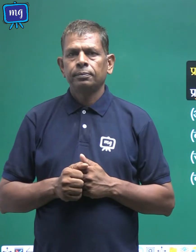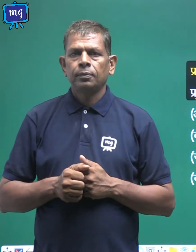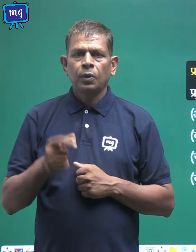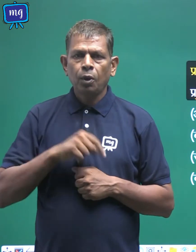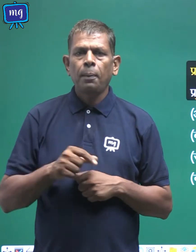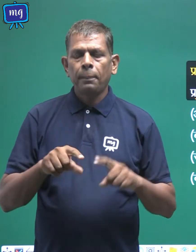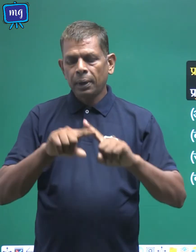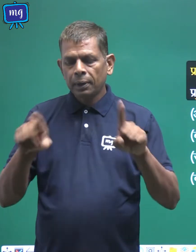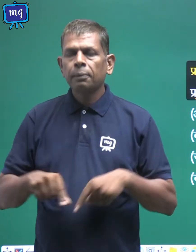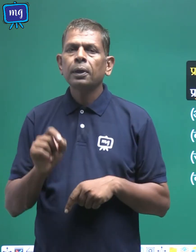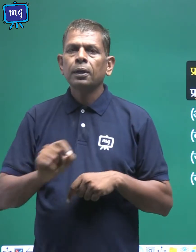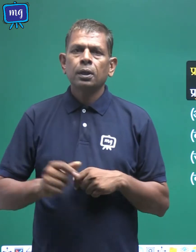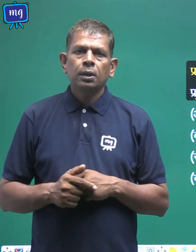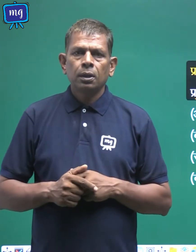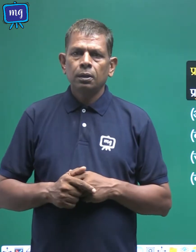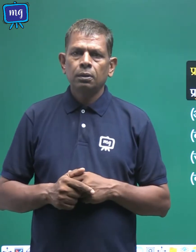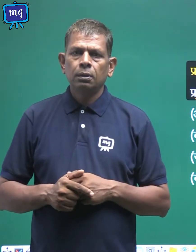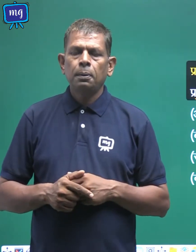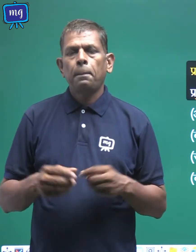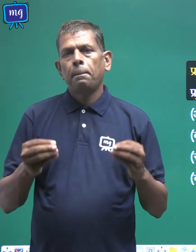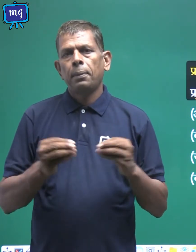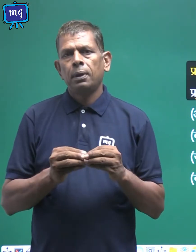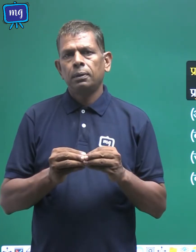तो हम ब्रैकेट में लिखेंगे ब।